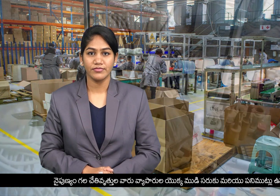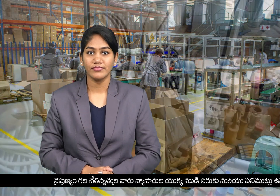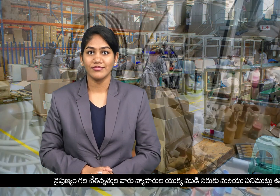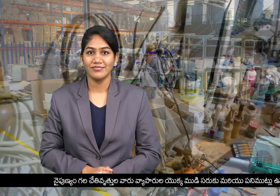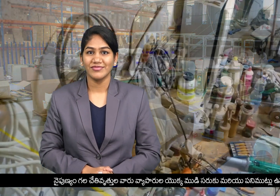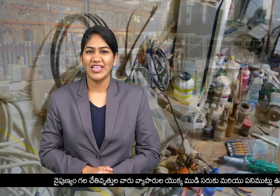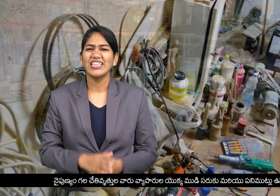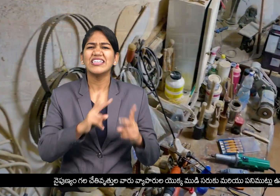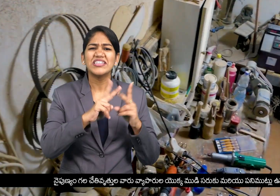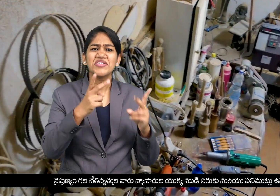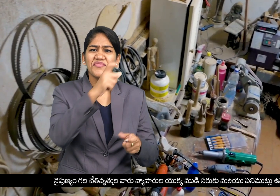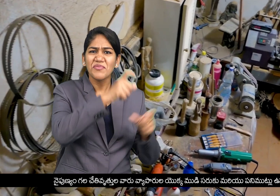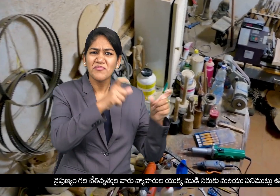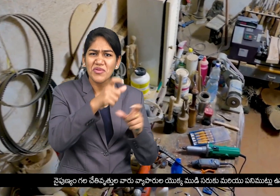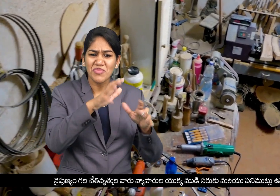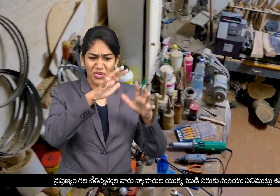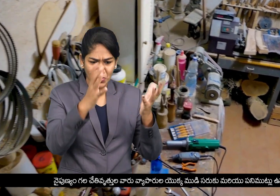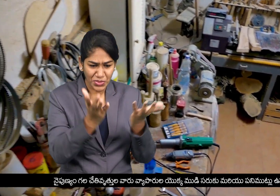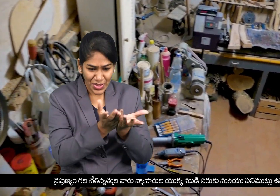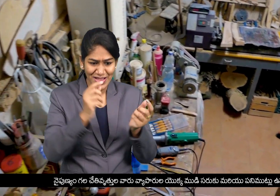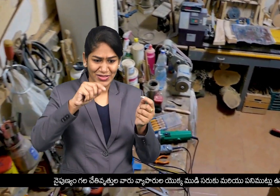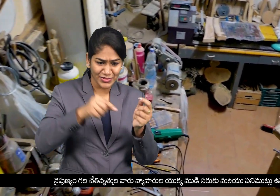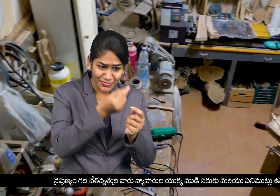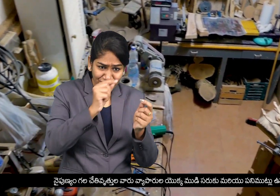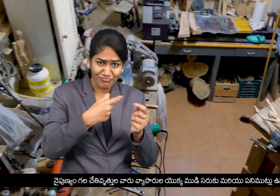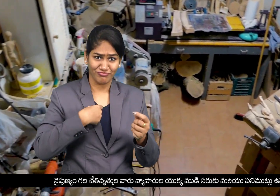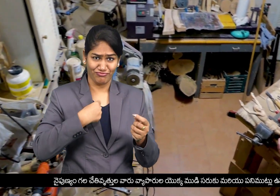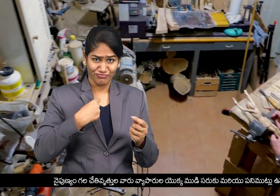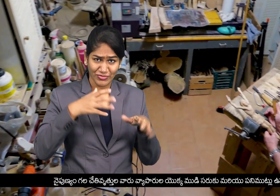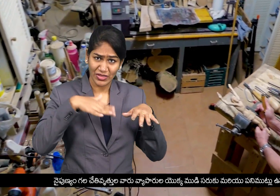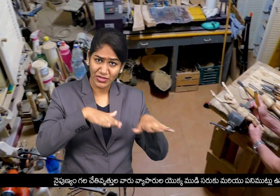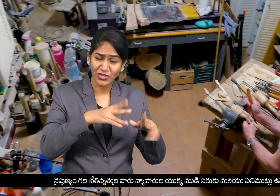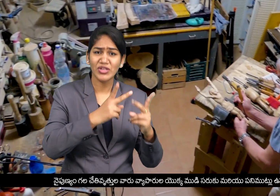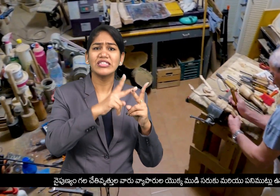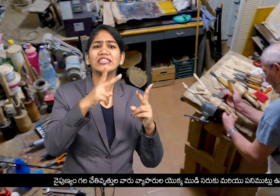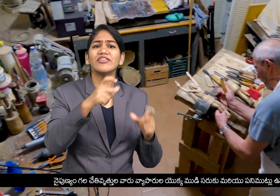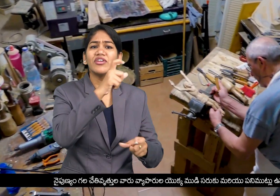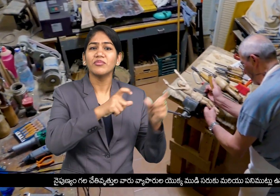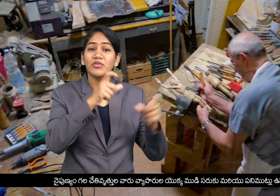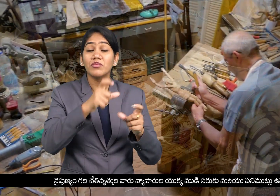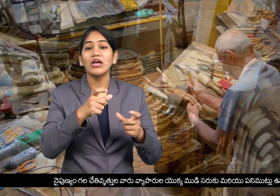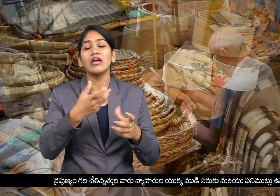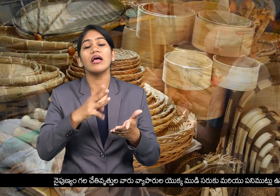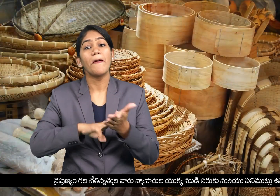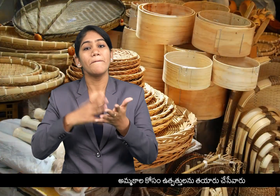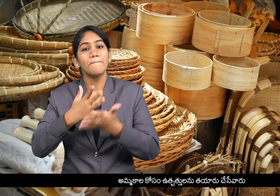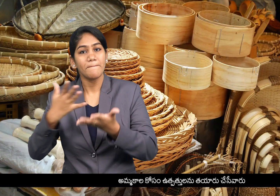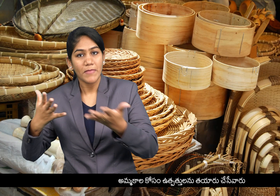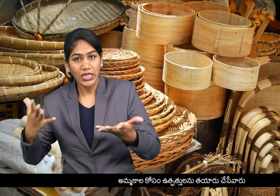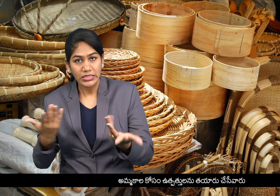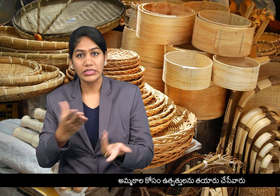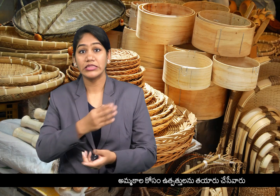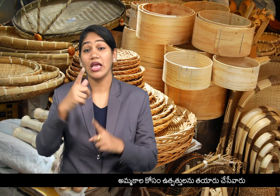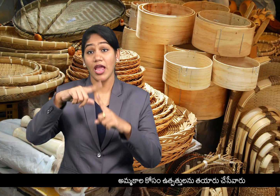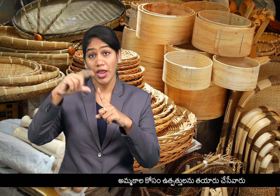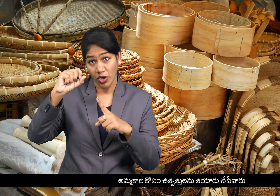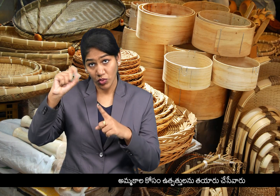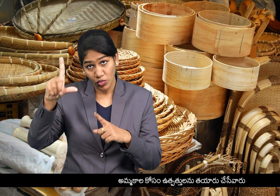నైపుణ్యం గల చేతి వృత్తుల వారు వ్యాపారుల యొక్క ముడిసరుకు మరియు పనిముట్లు ఉపయోగించి అమ్మకాల కోసం ఉత్పత్తులను